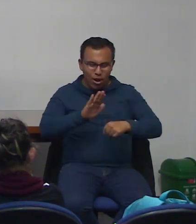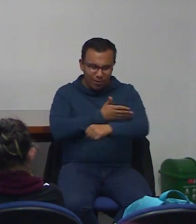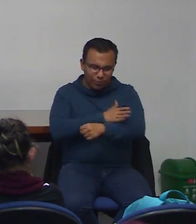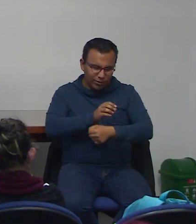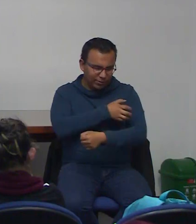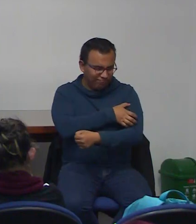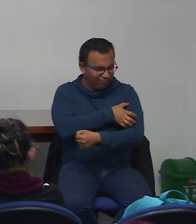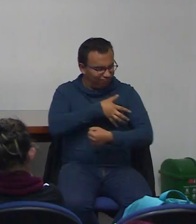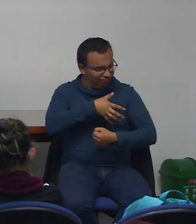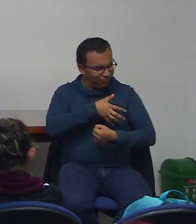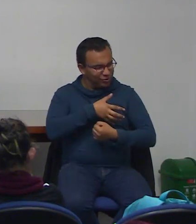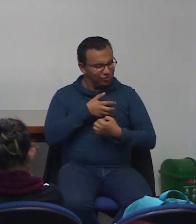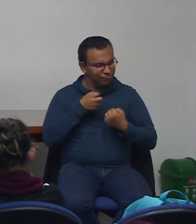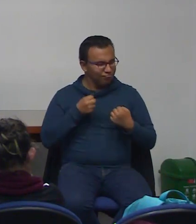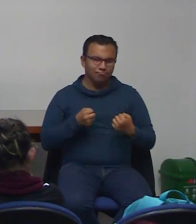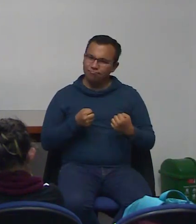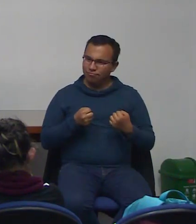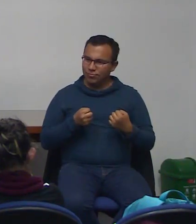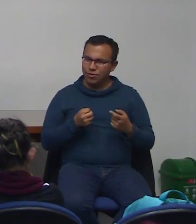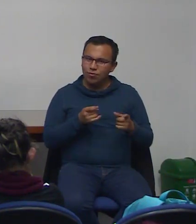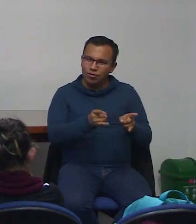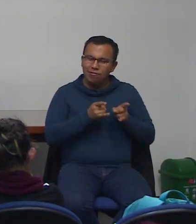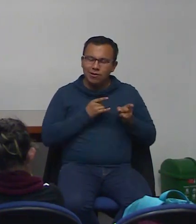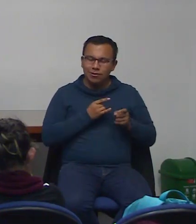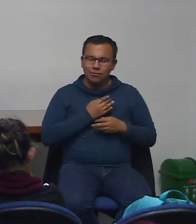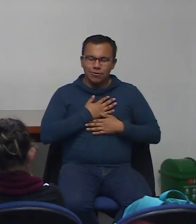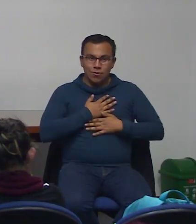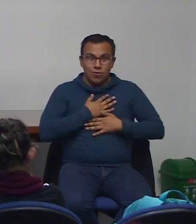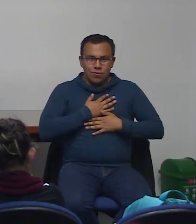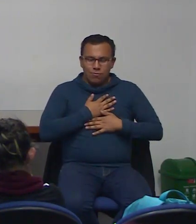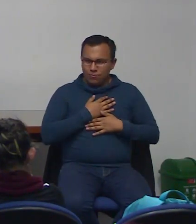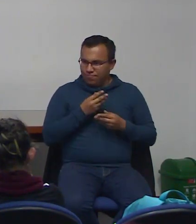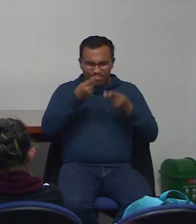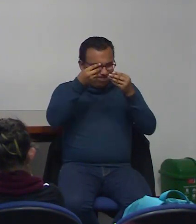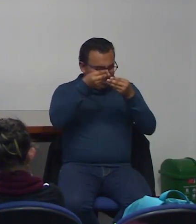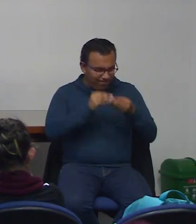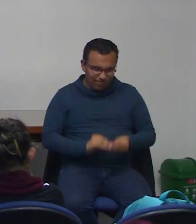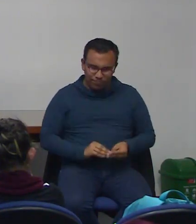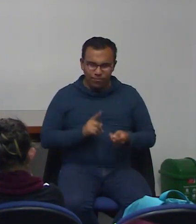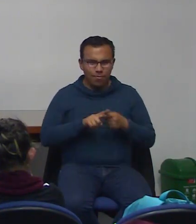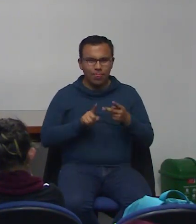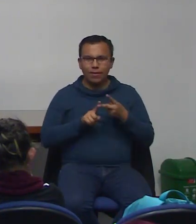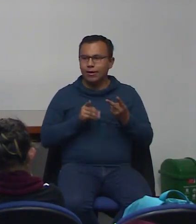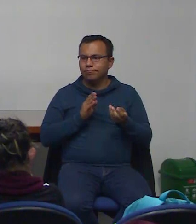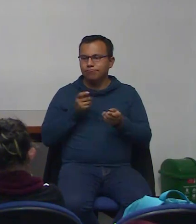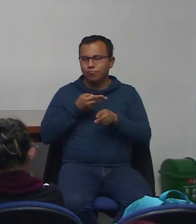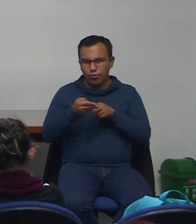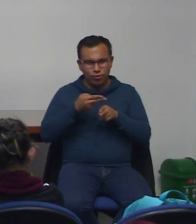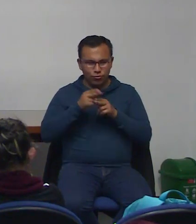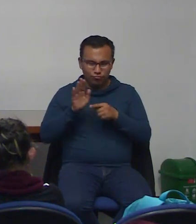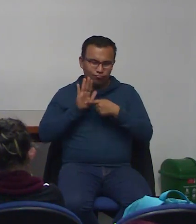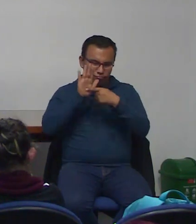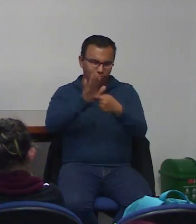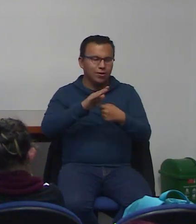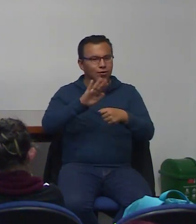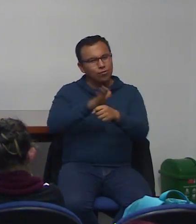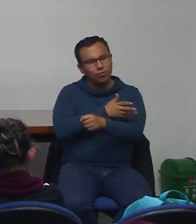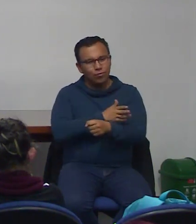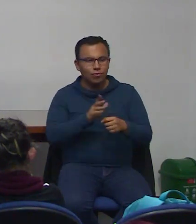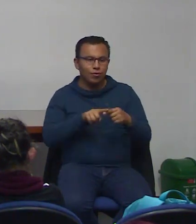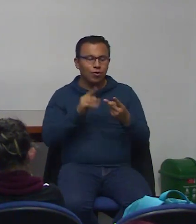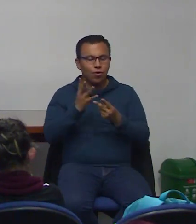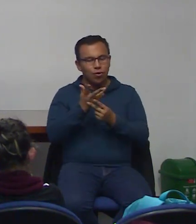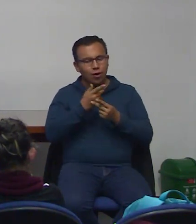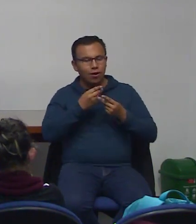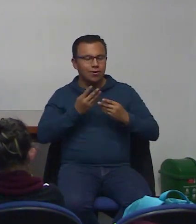muy grande en el cual logra pues tocarnos absolutamente a todos de todas las formas que vamos a mirarlo más adelante con la melodía con la